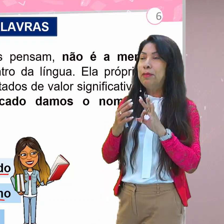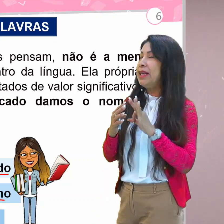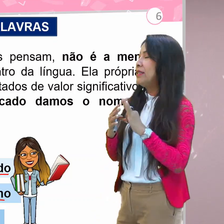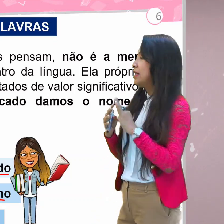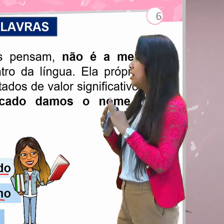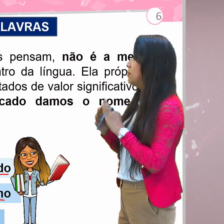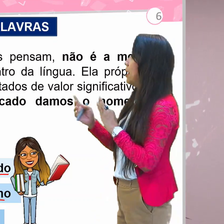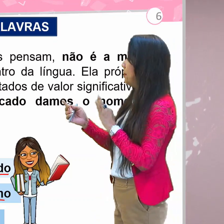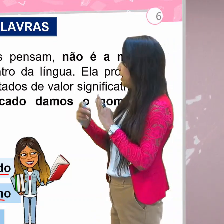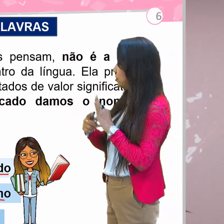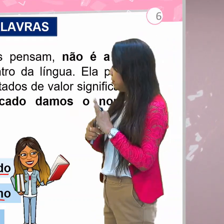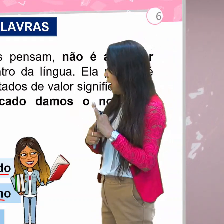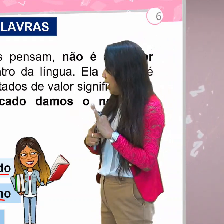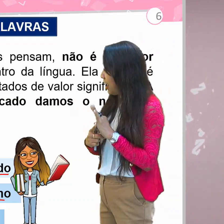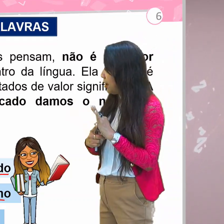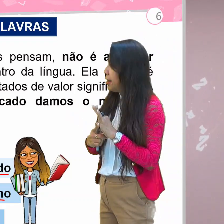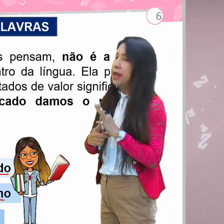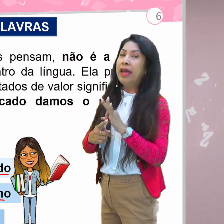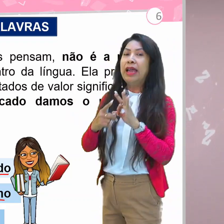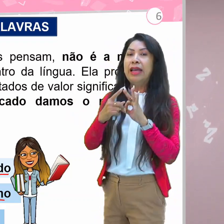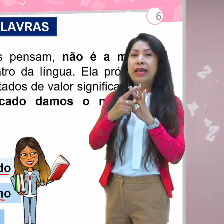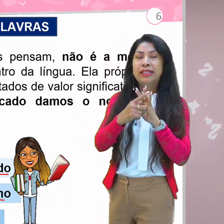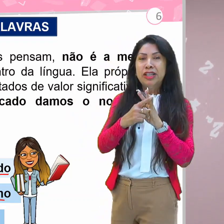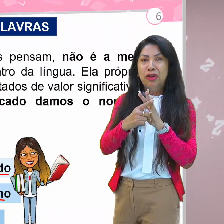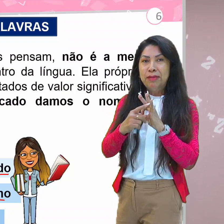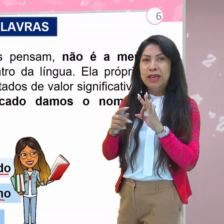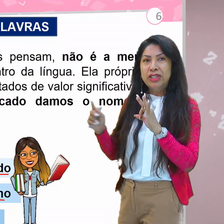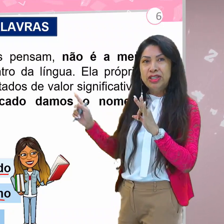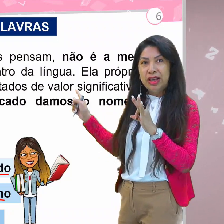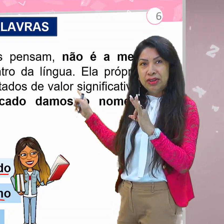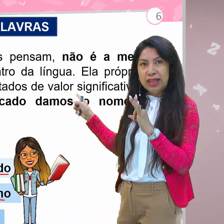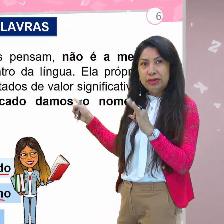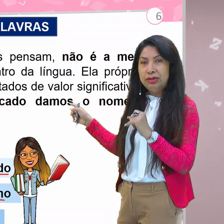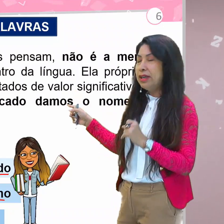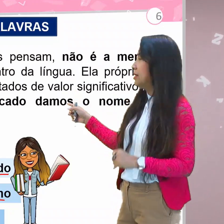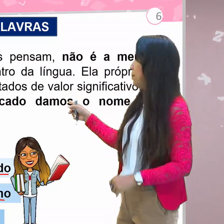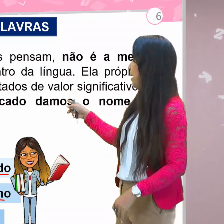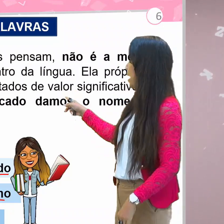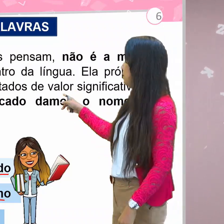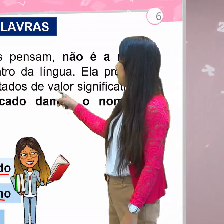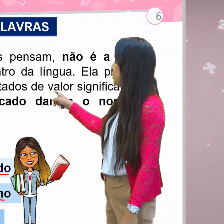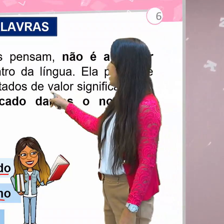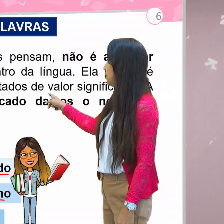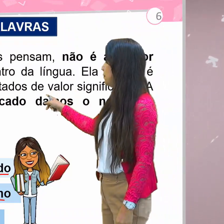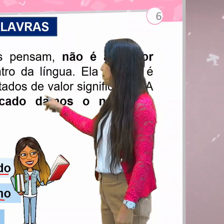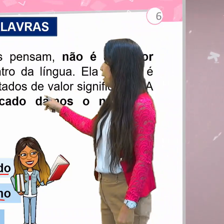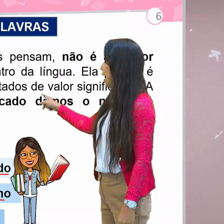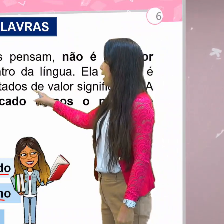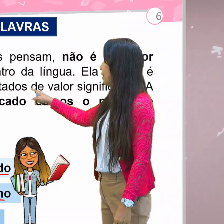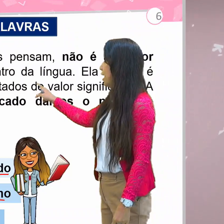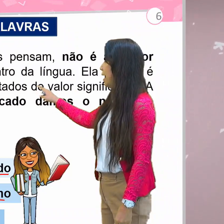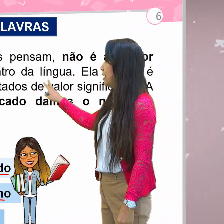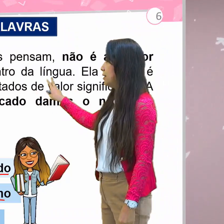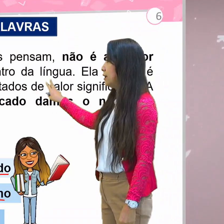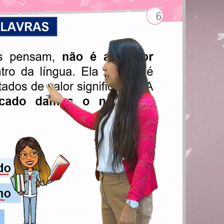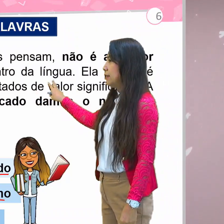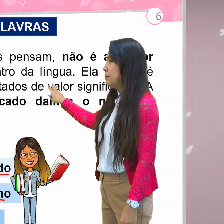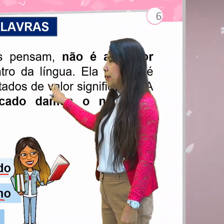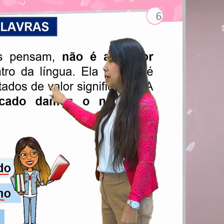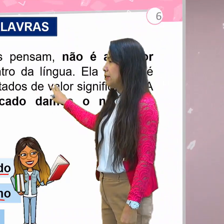a gente falou um pedacinho quer fazer esse nome que a gente dá ó tá tudo aqui separado para você ó